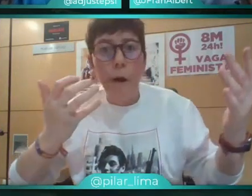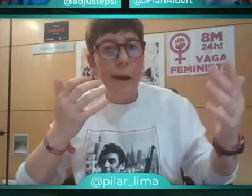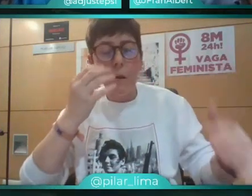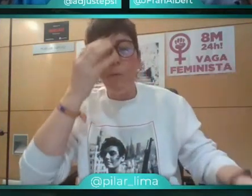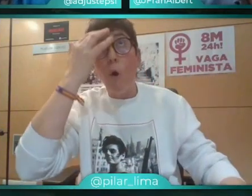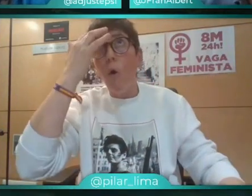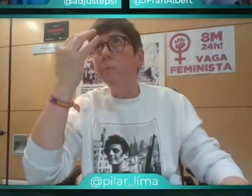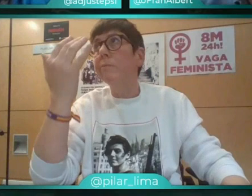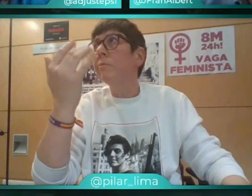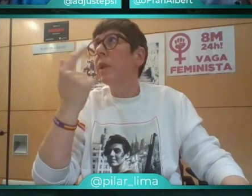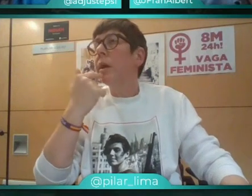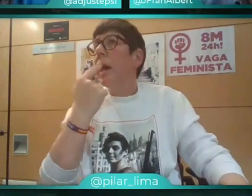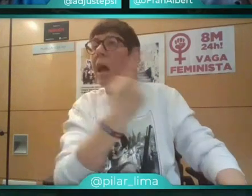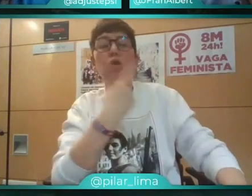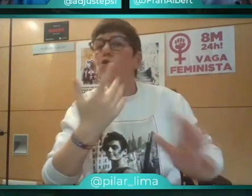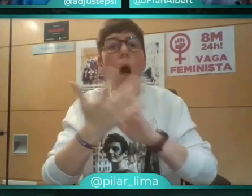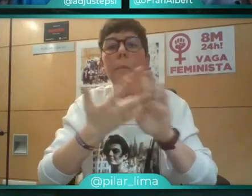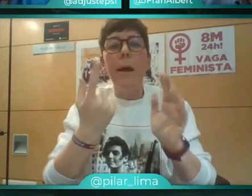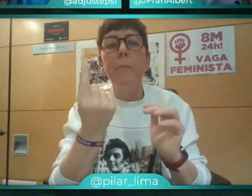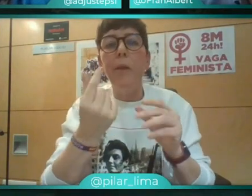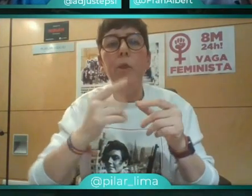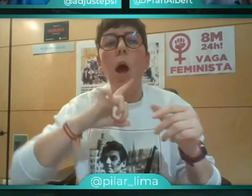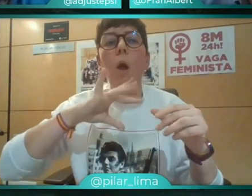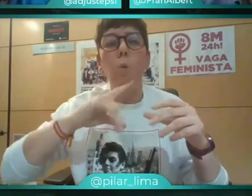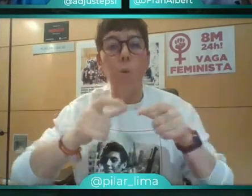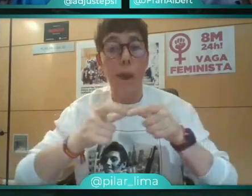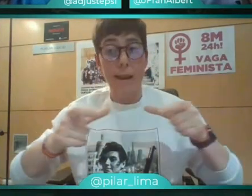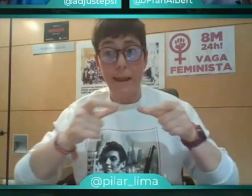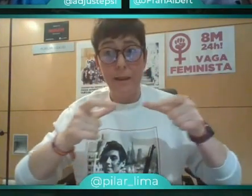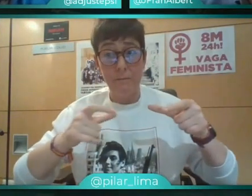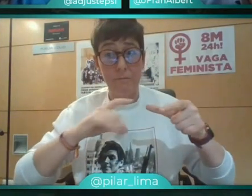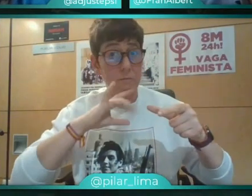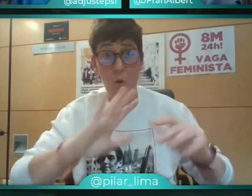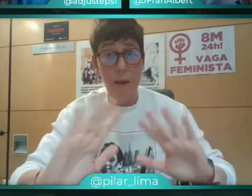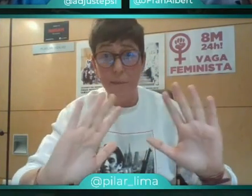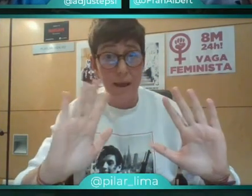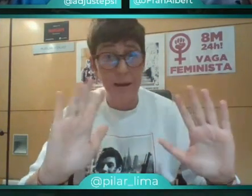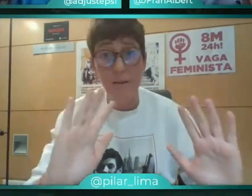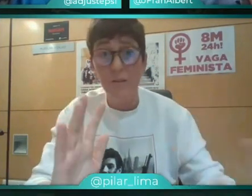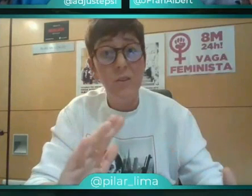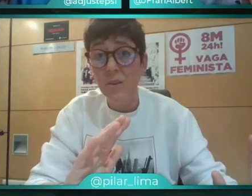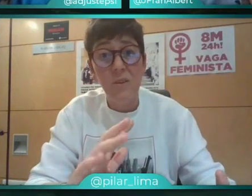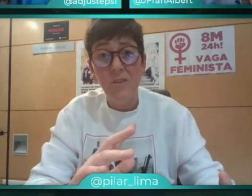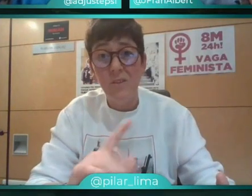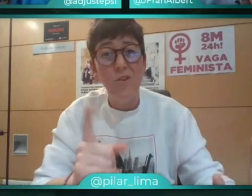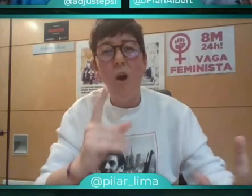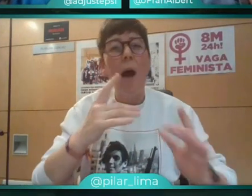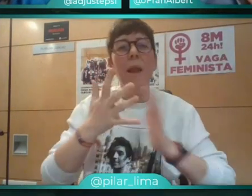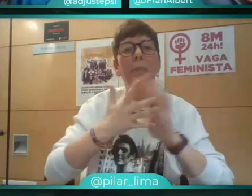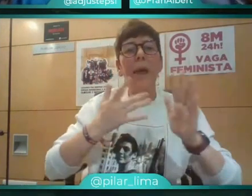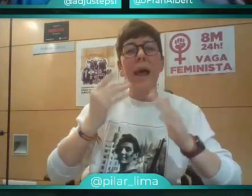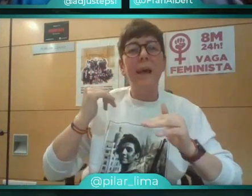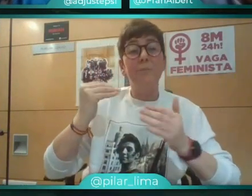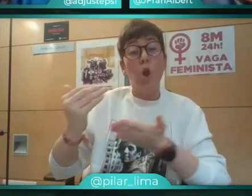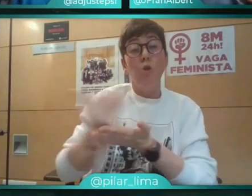políticas pero con muy muy tangibles a ver por ejemplo Ellos no hablan del precio de la luz de la factura no no hablan